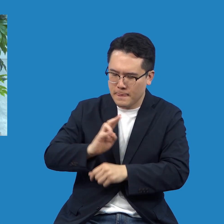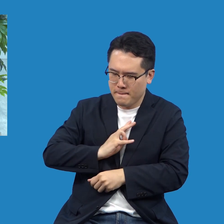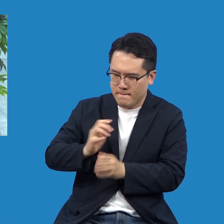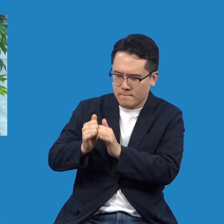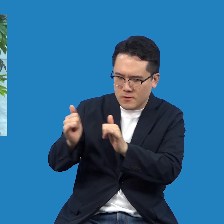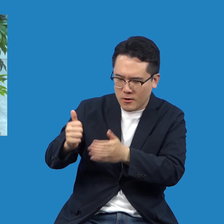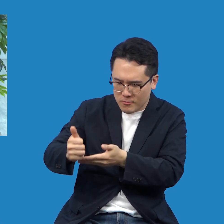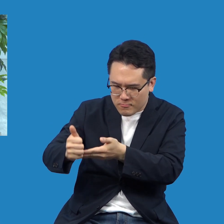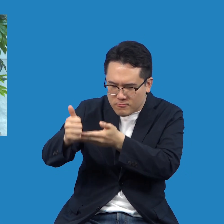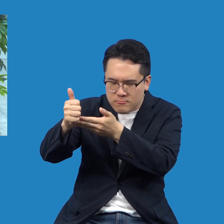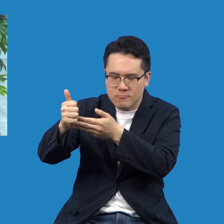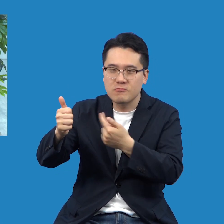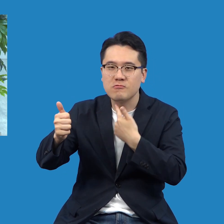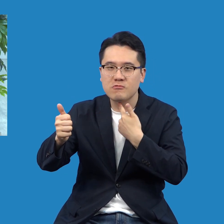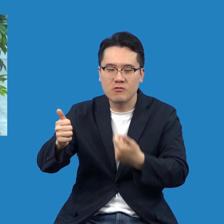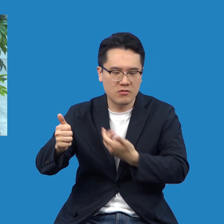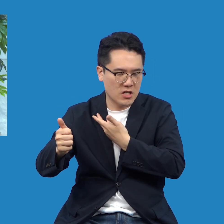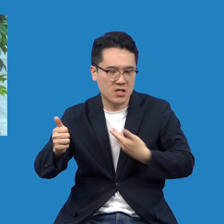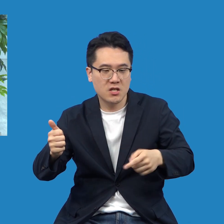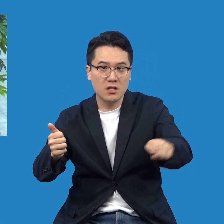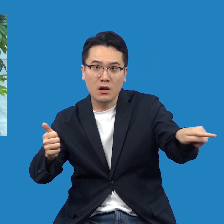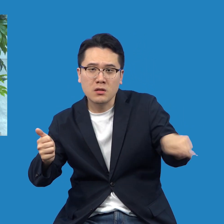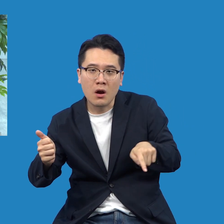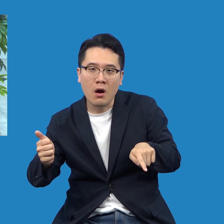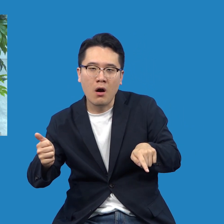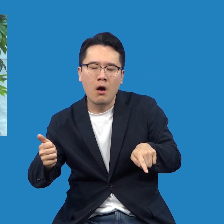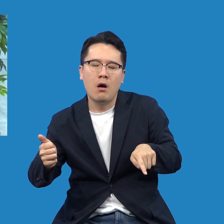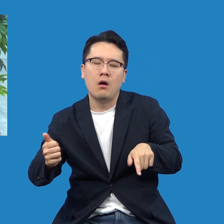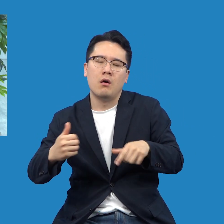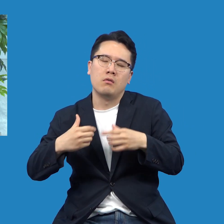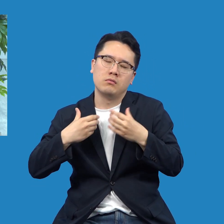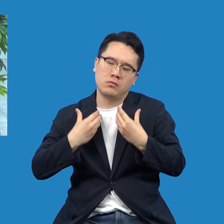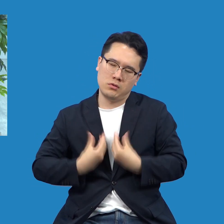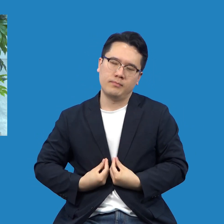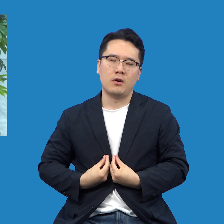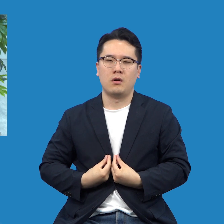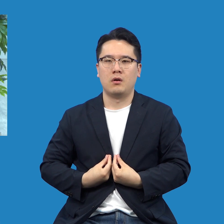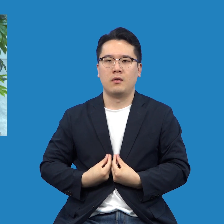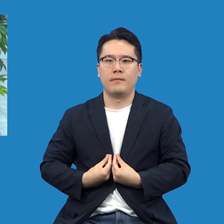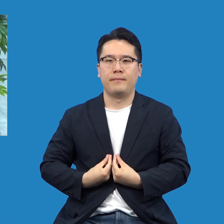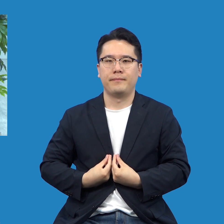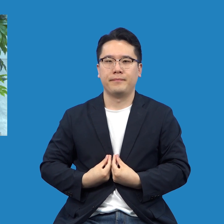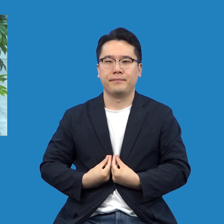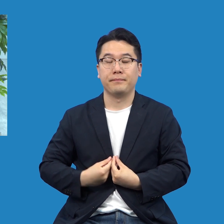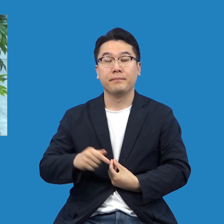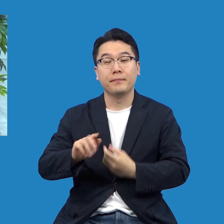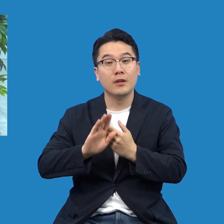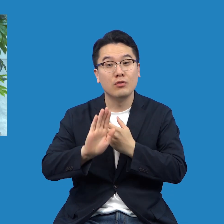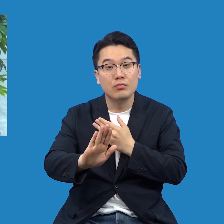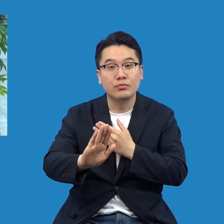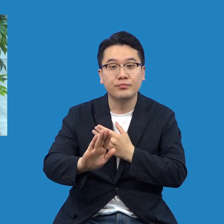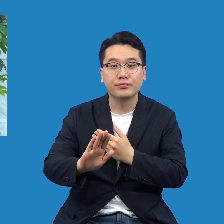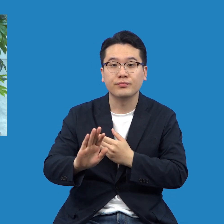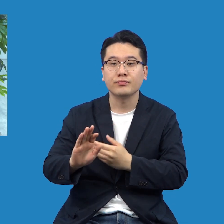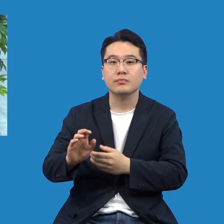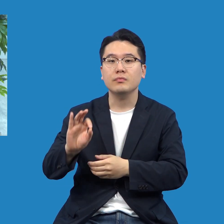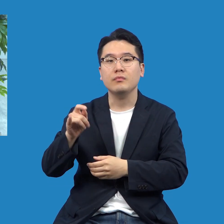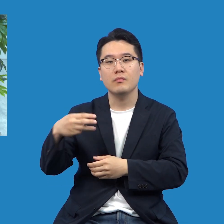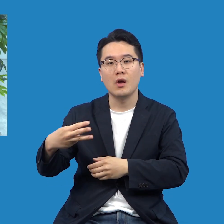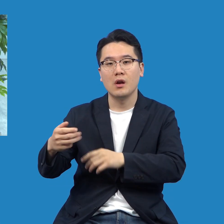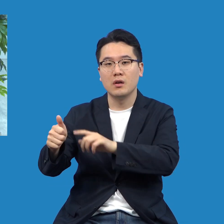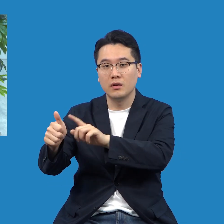안겨다 주었습니다. 그 사건 이후로 엘리야는 예언자로서 더 이상